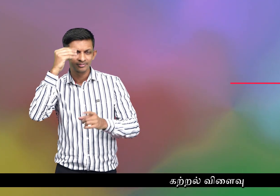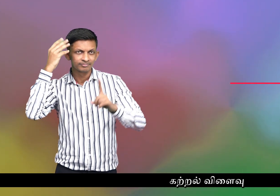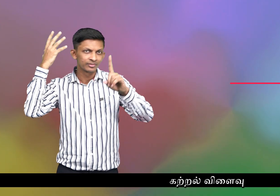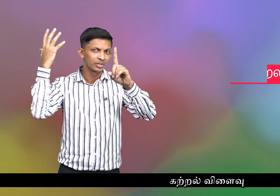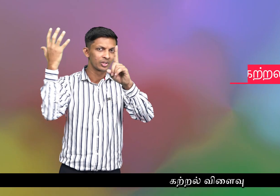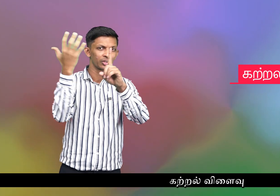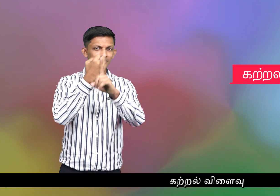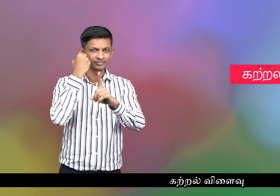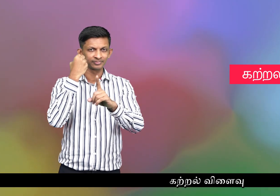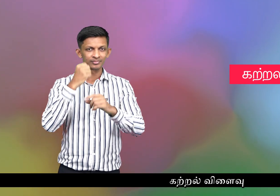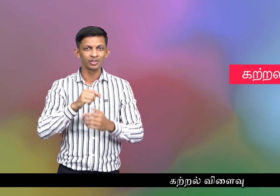கற்றுக்கொள்வீர்கள்.